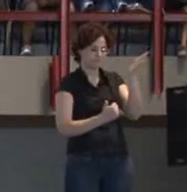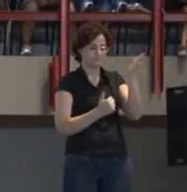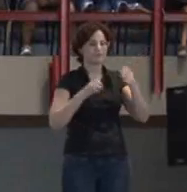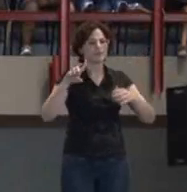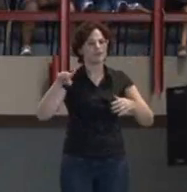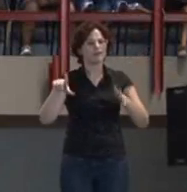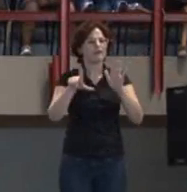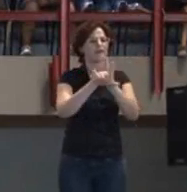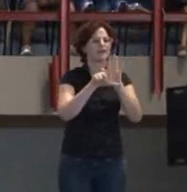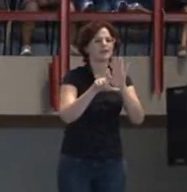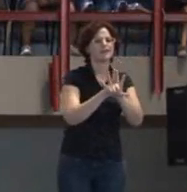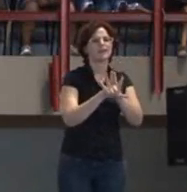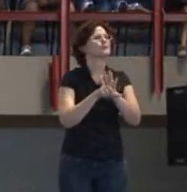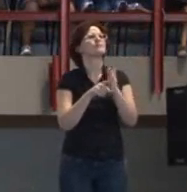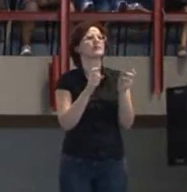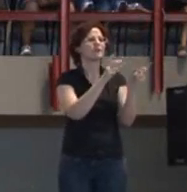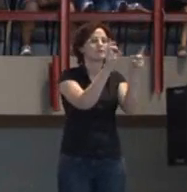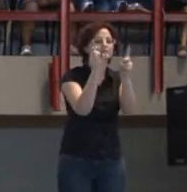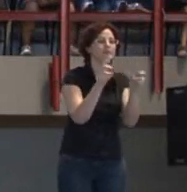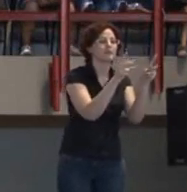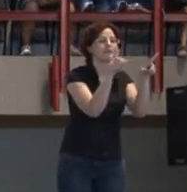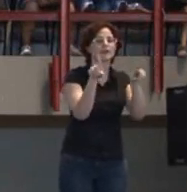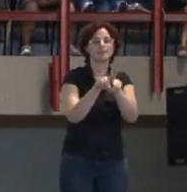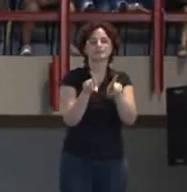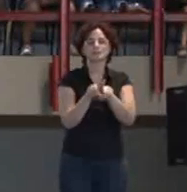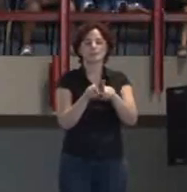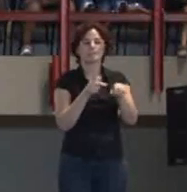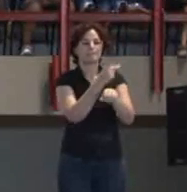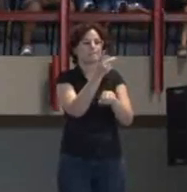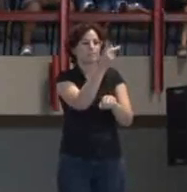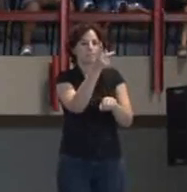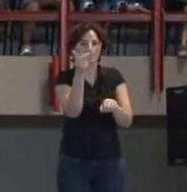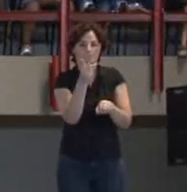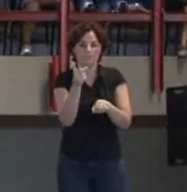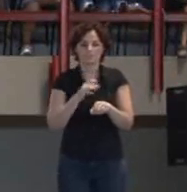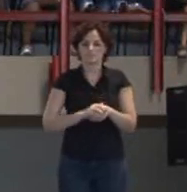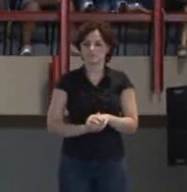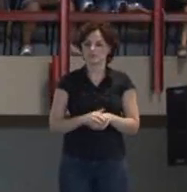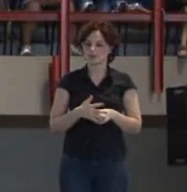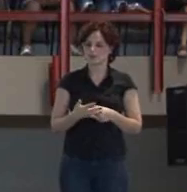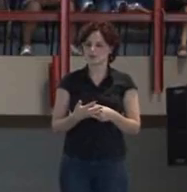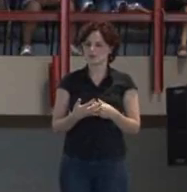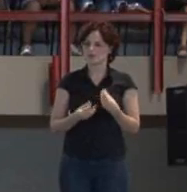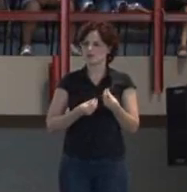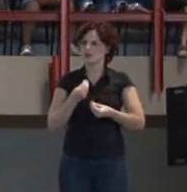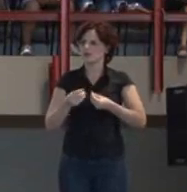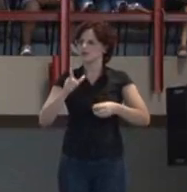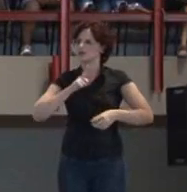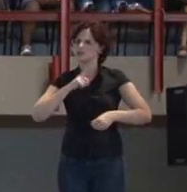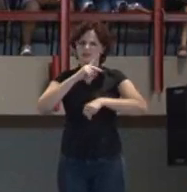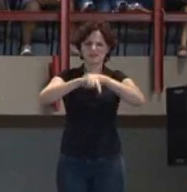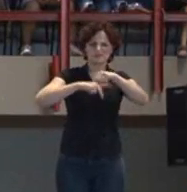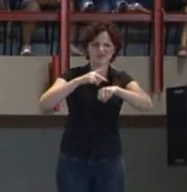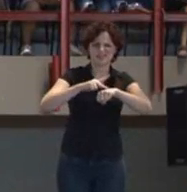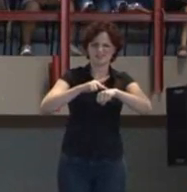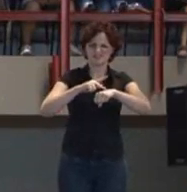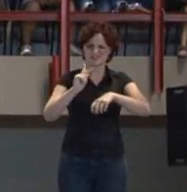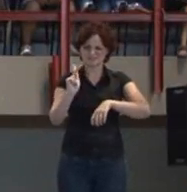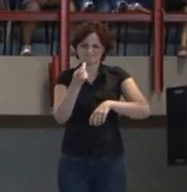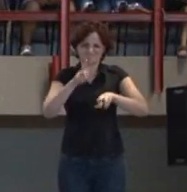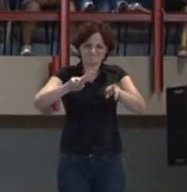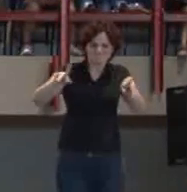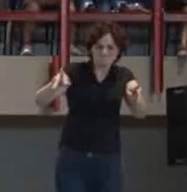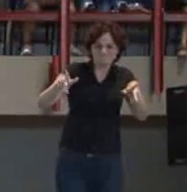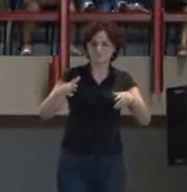tão natural que qualquer pessoa entende aí você pode parar para pensar em algum lugar Isso não funciona bem nos países